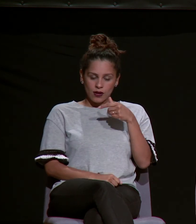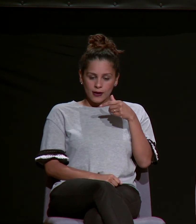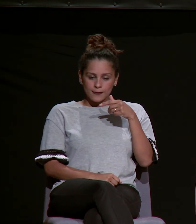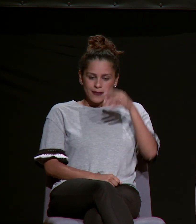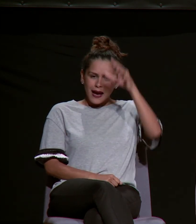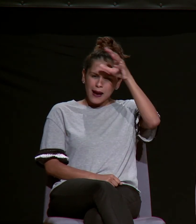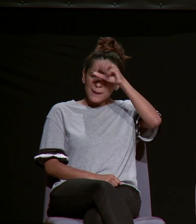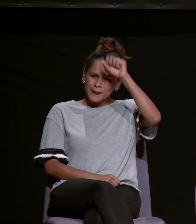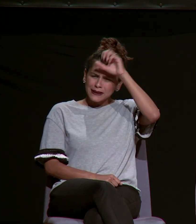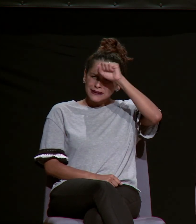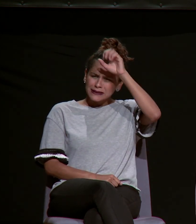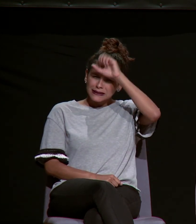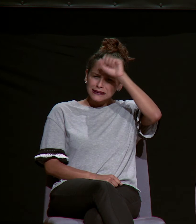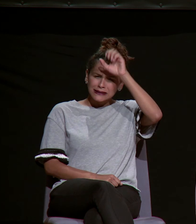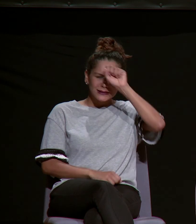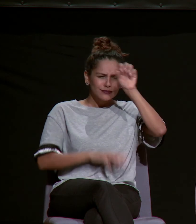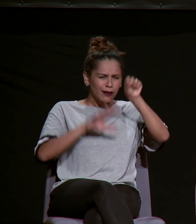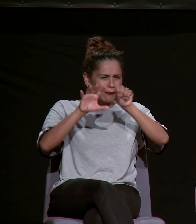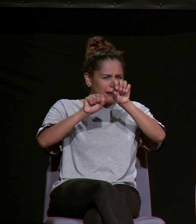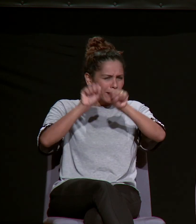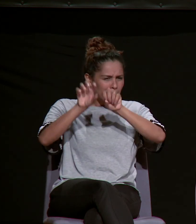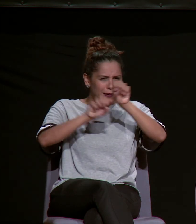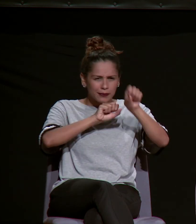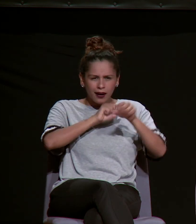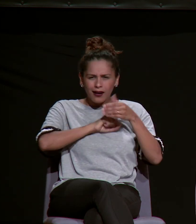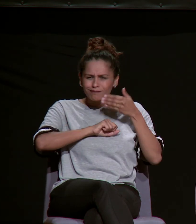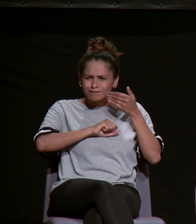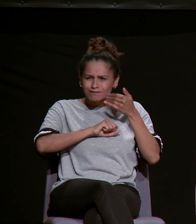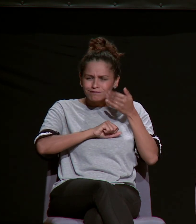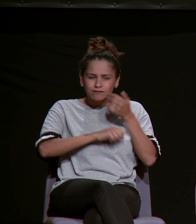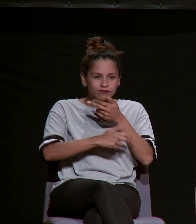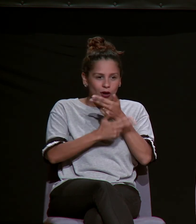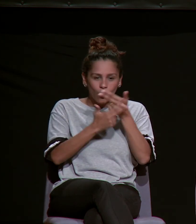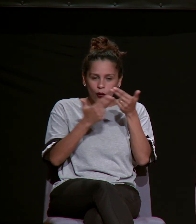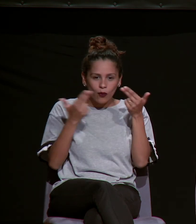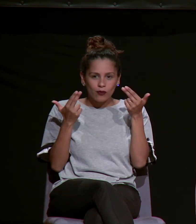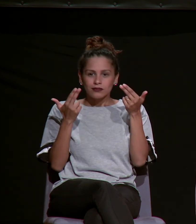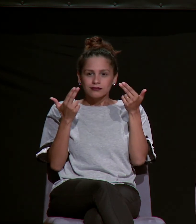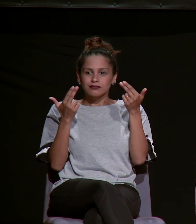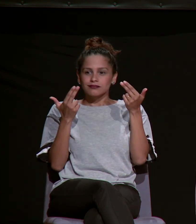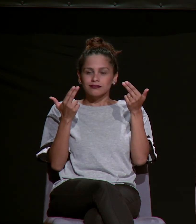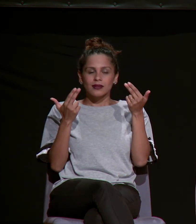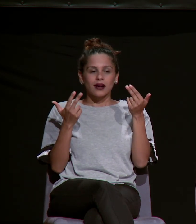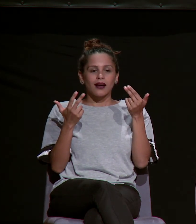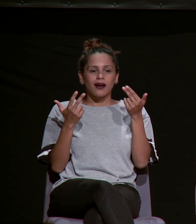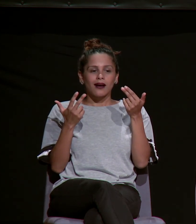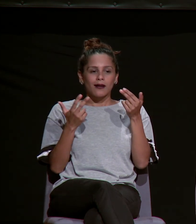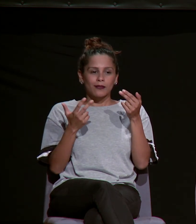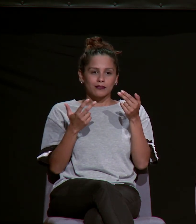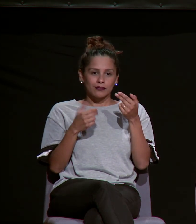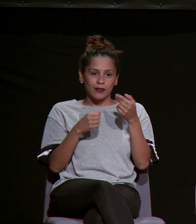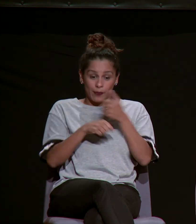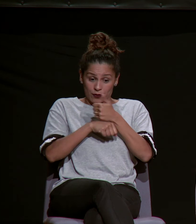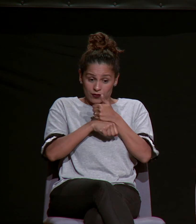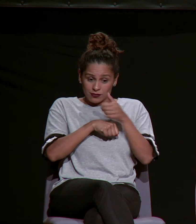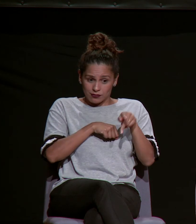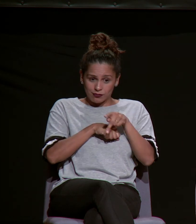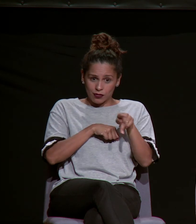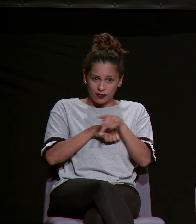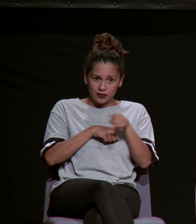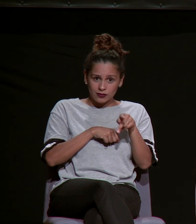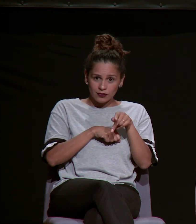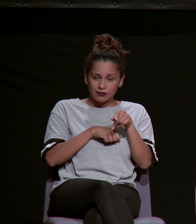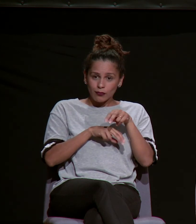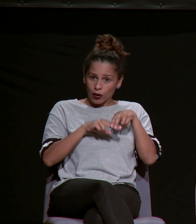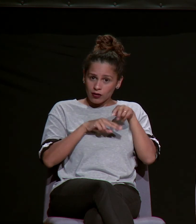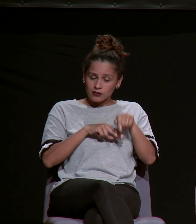É tanta coisa que a gente aprende sendo professor, mas a gente aprende a entender qual é o nível de generosidade